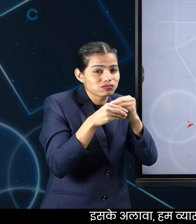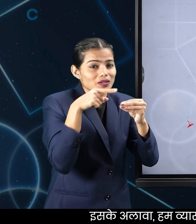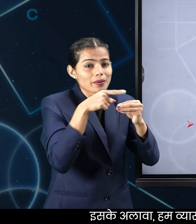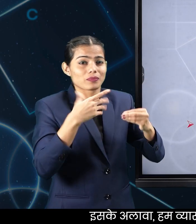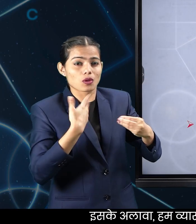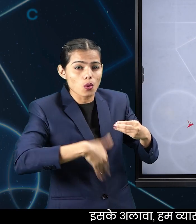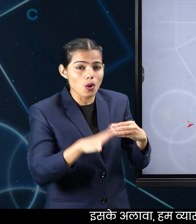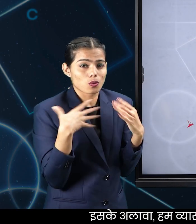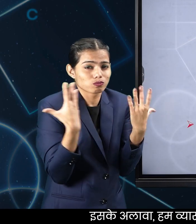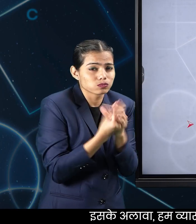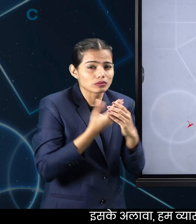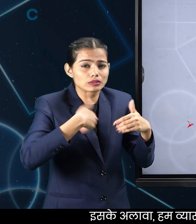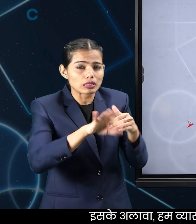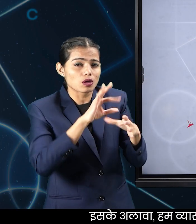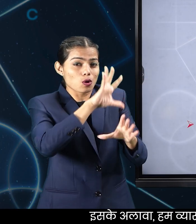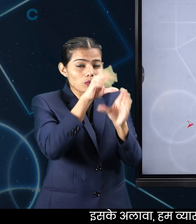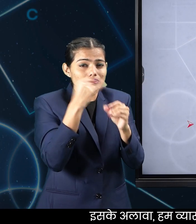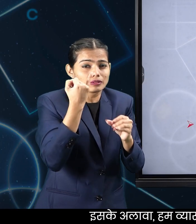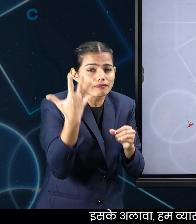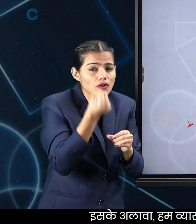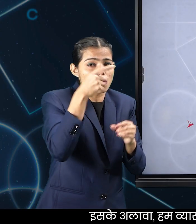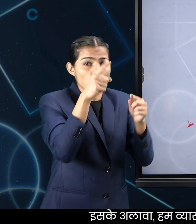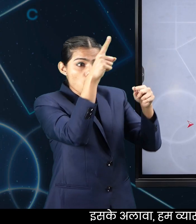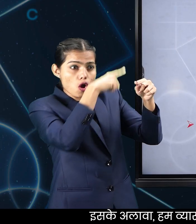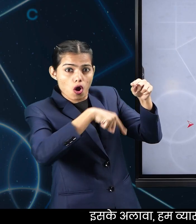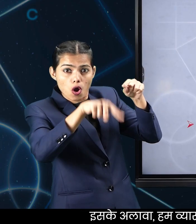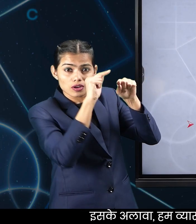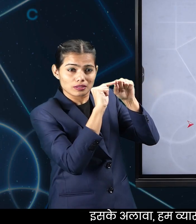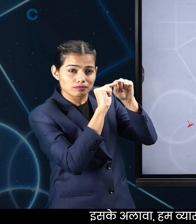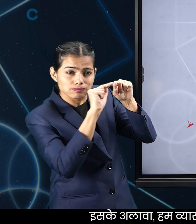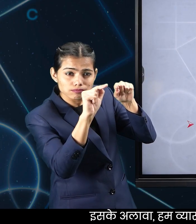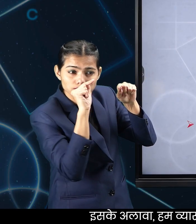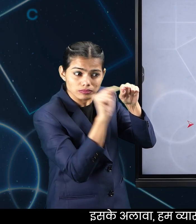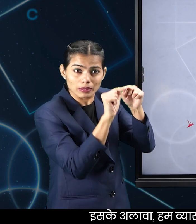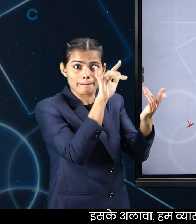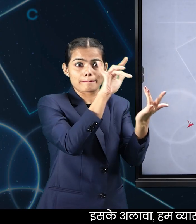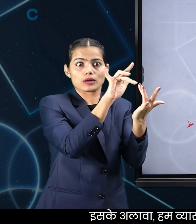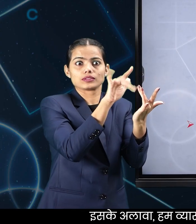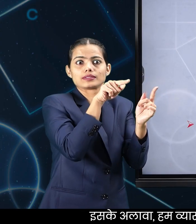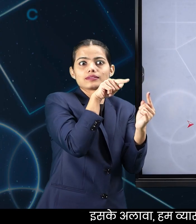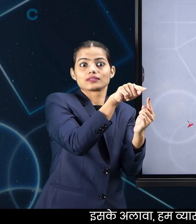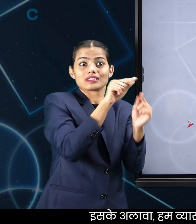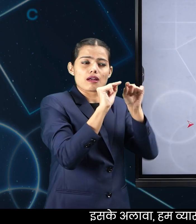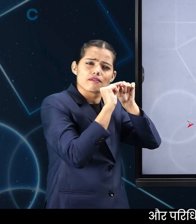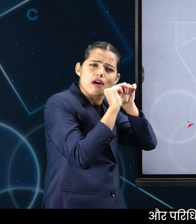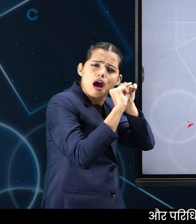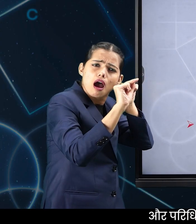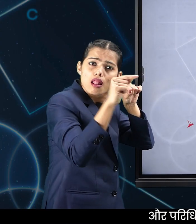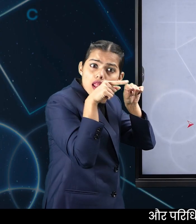इसके अलावा हम व्यास का अन्वेषण करेंगे, जो त्रिज्या की लंबाई का दोगुना है, और